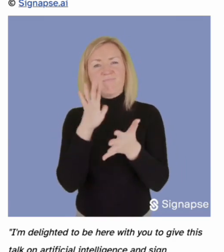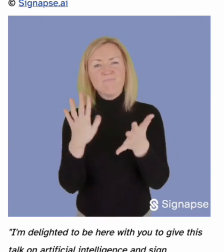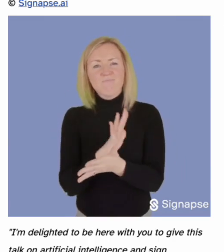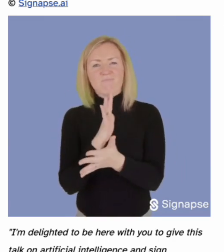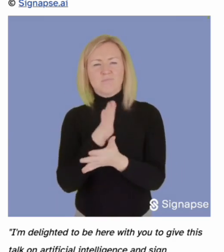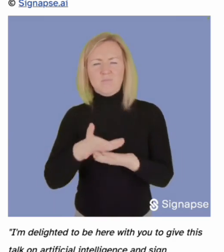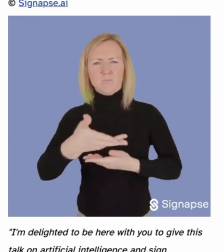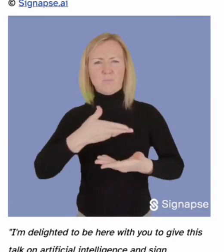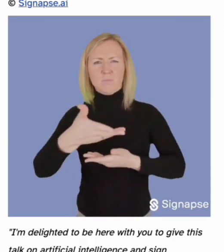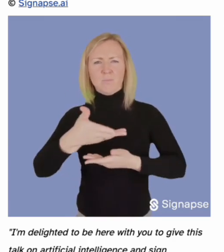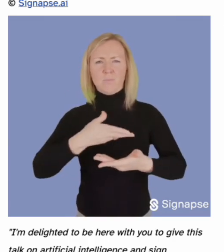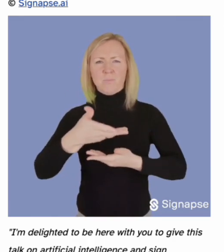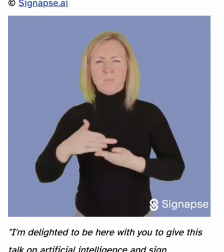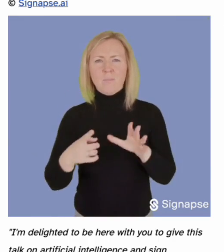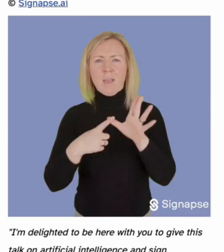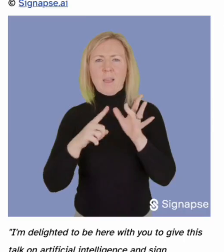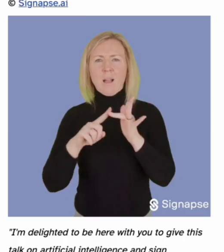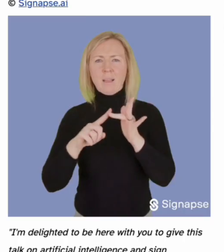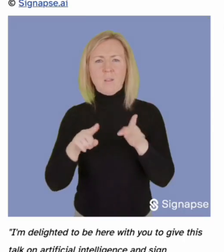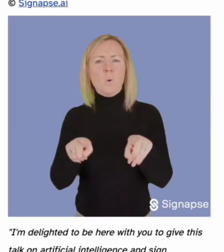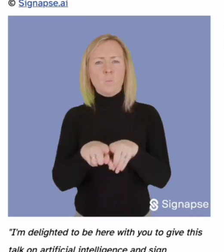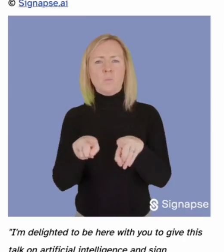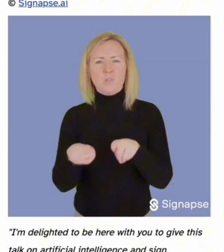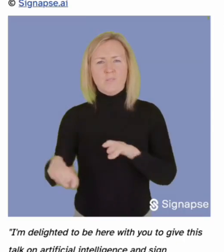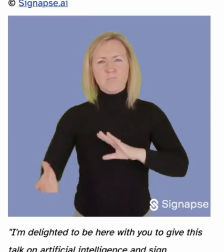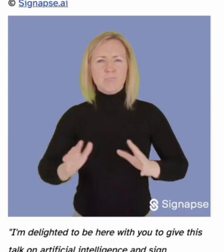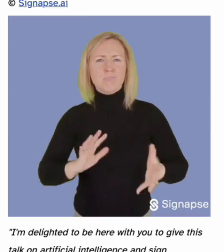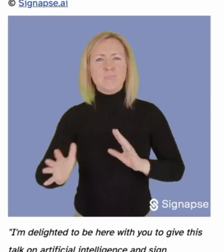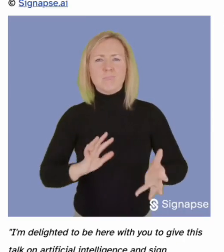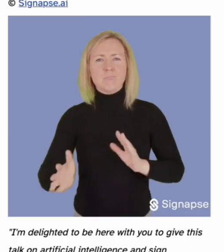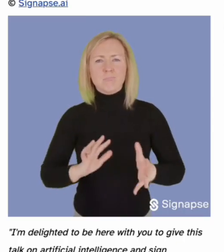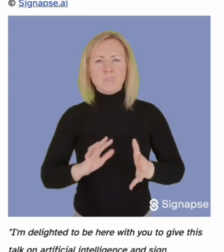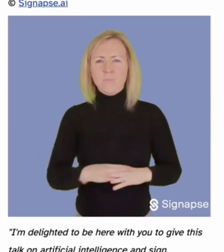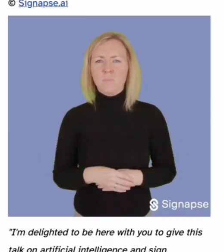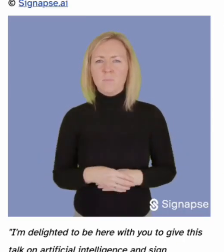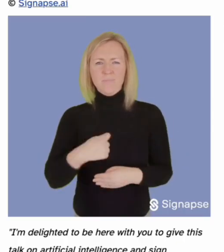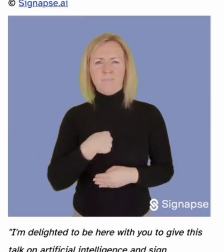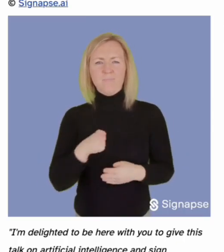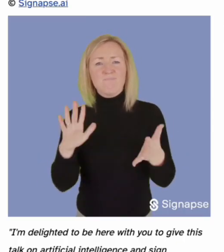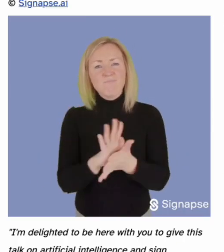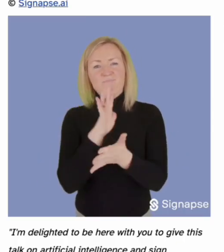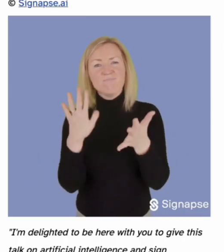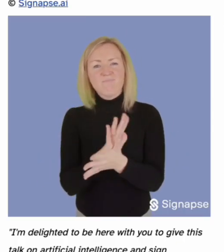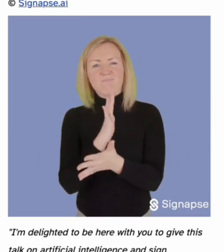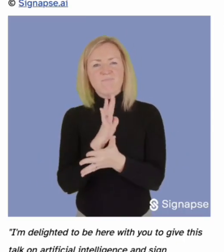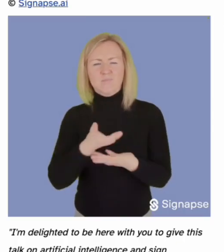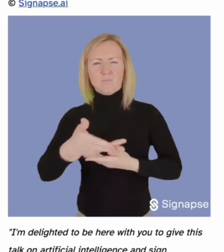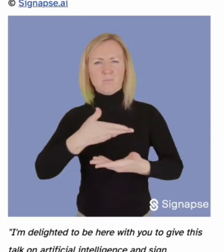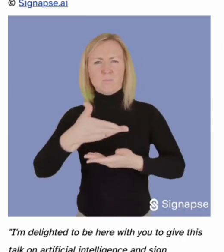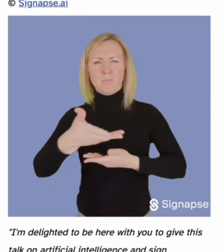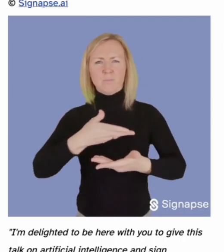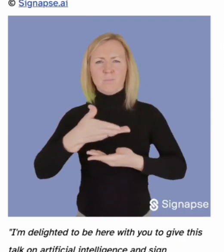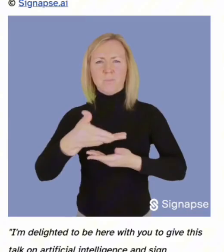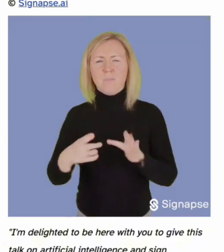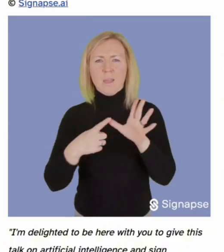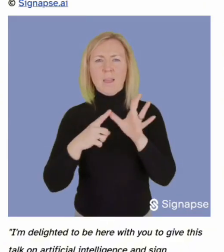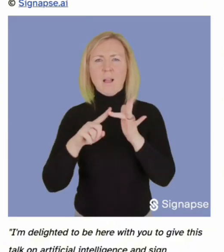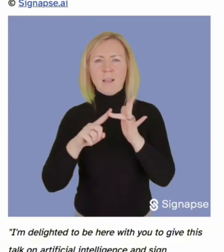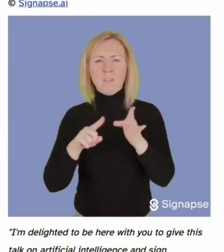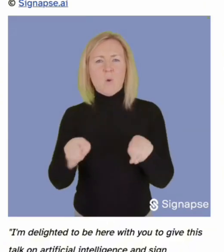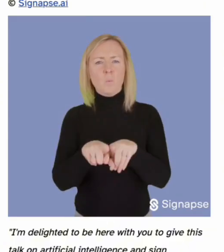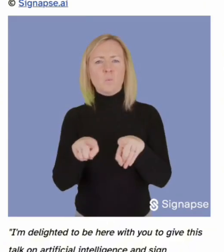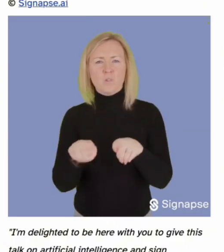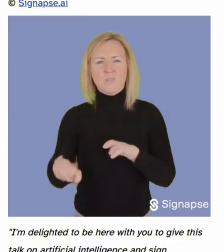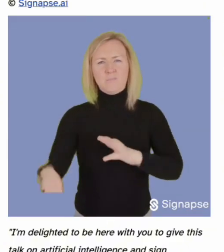britannique. Et donc là, on voit que l'avatar il est super réaliste. Il y a une frontière assez floue